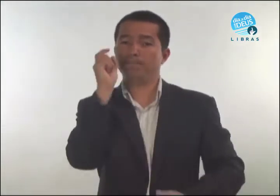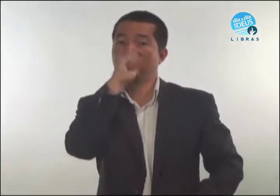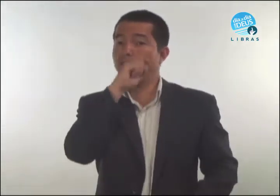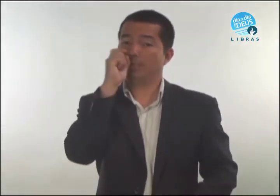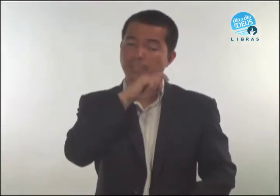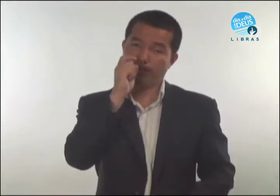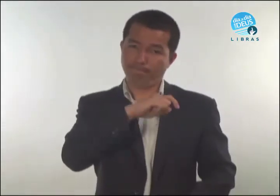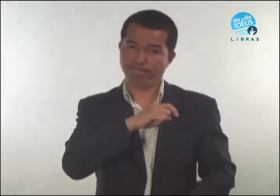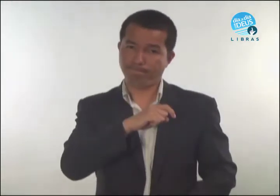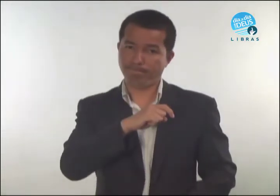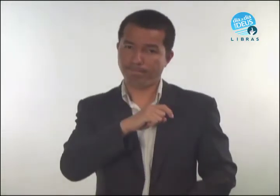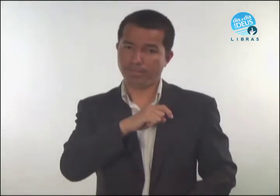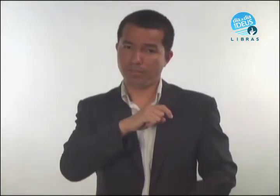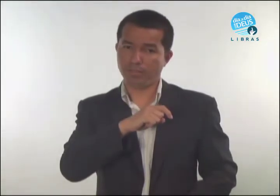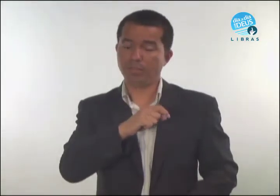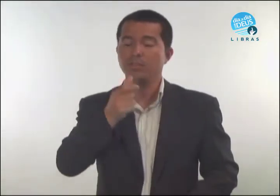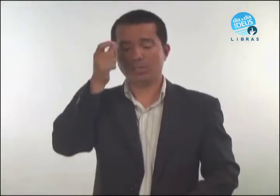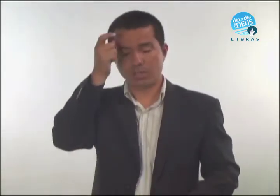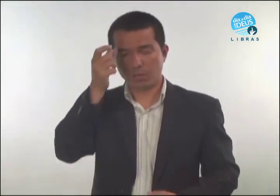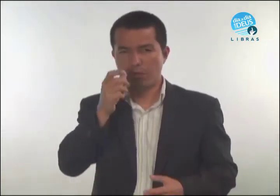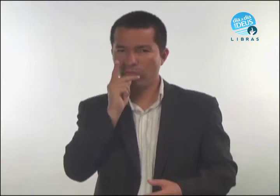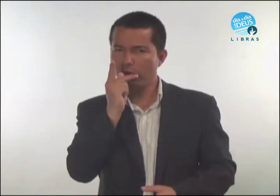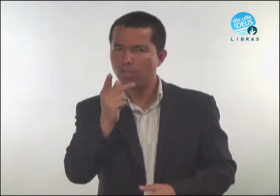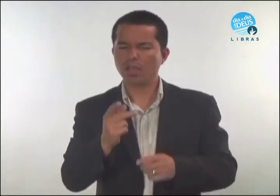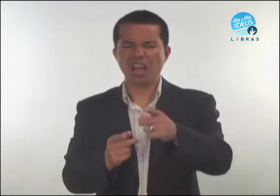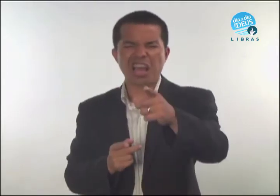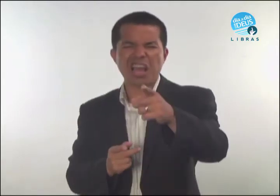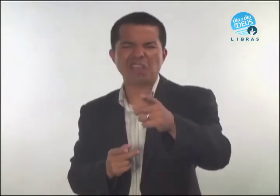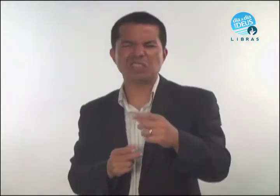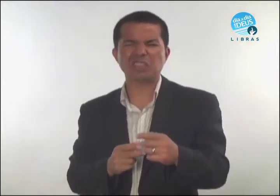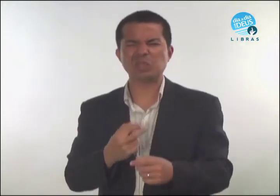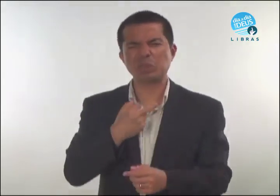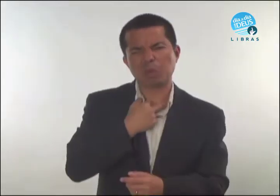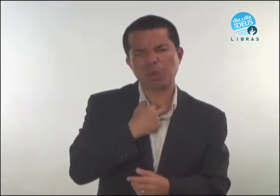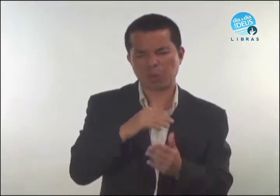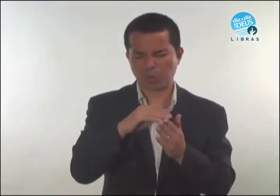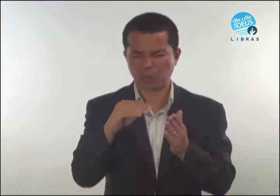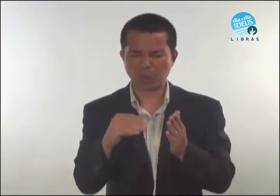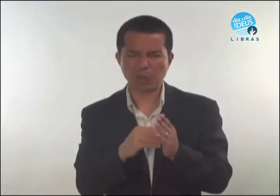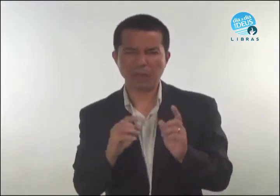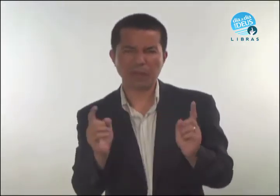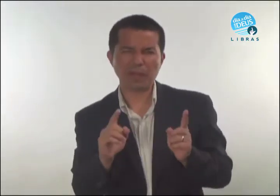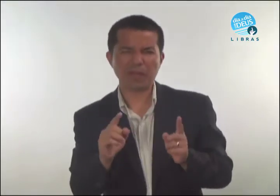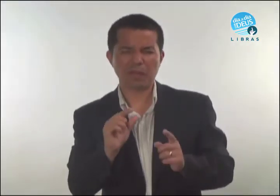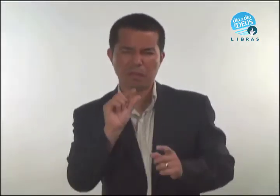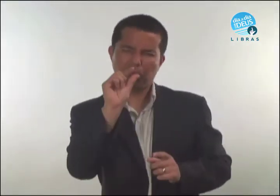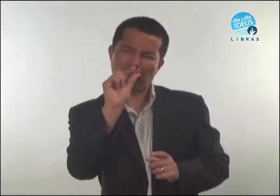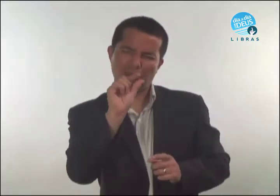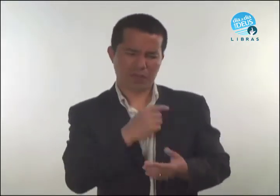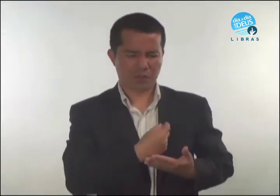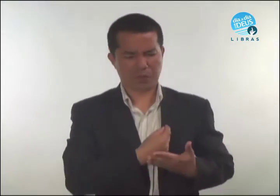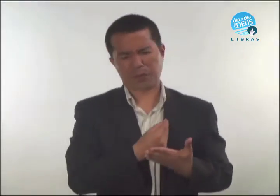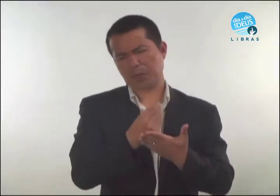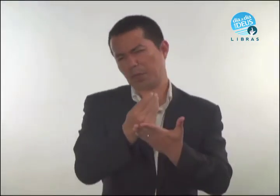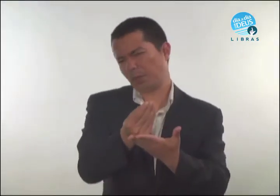Deus não precisa do seu tudo, dá só um pedacinho. Não deixa Ele mexer nessa área da tua vida, não.